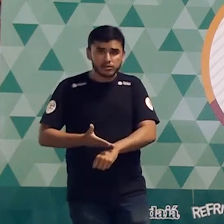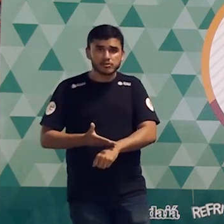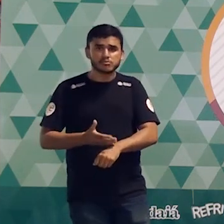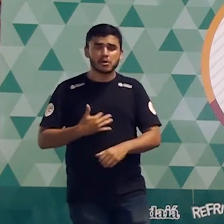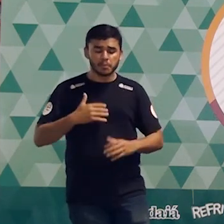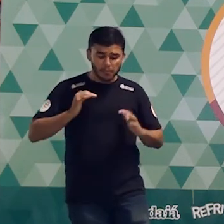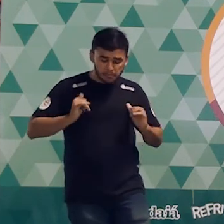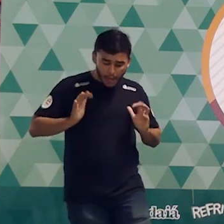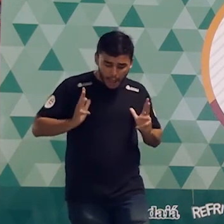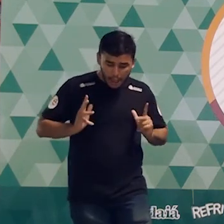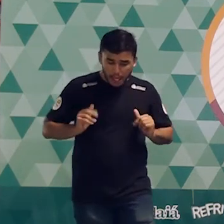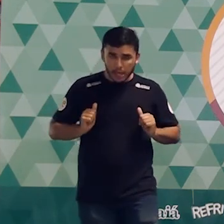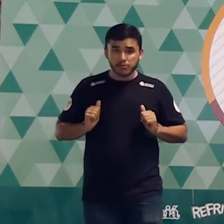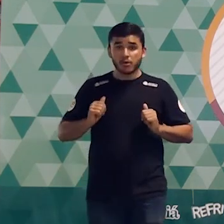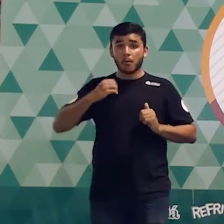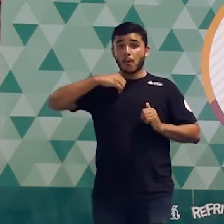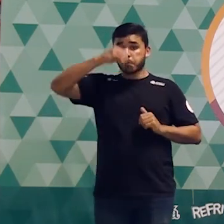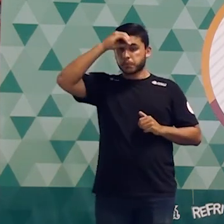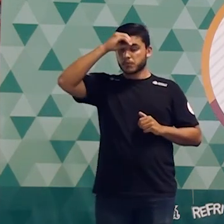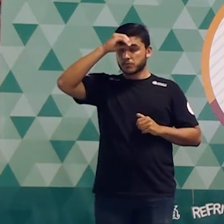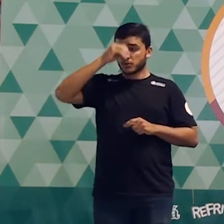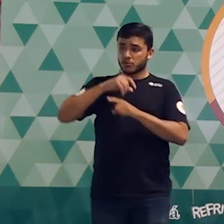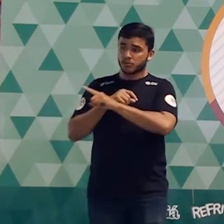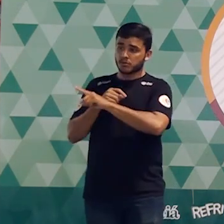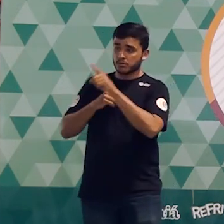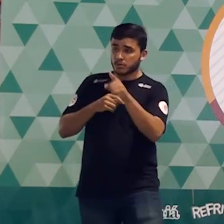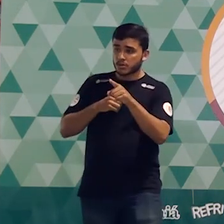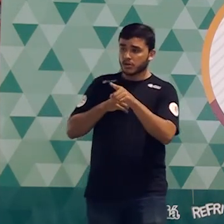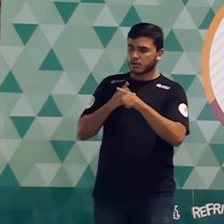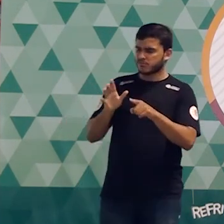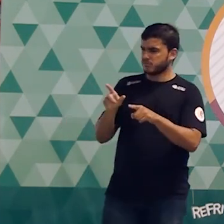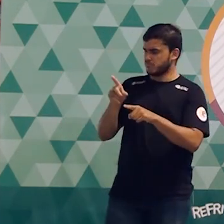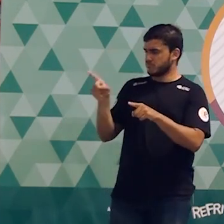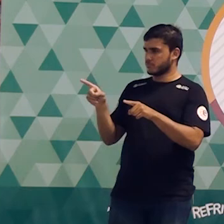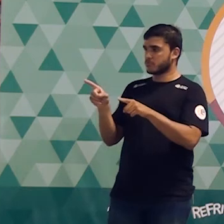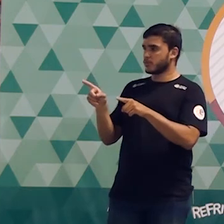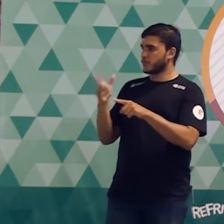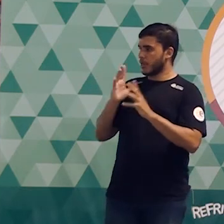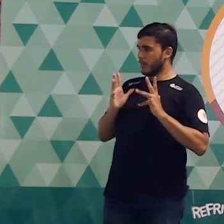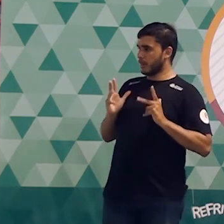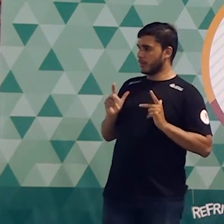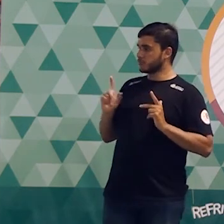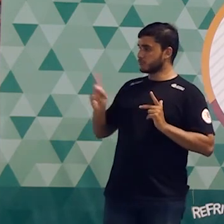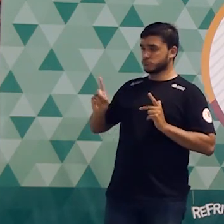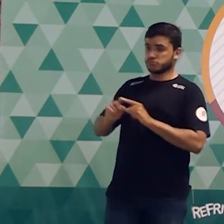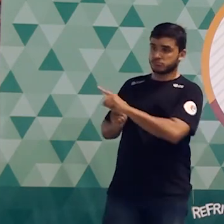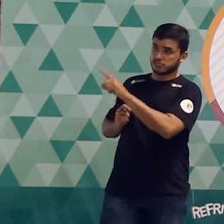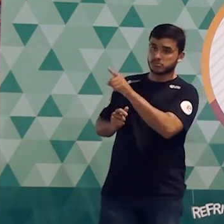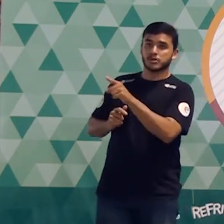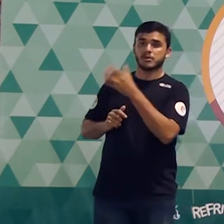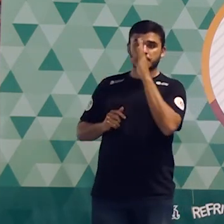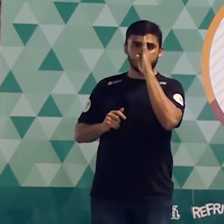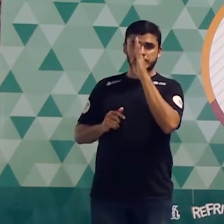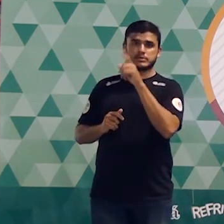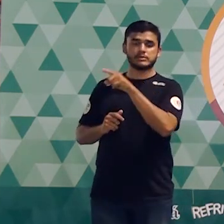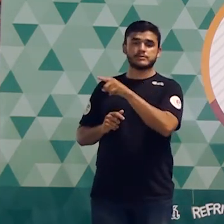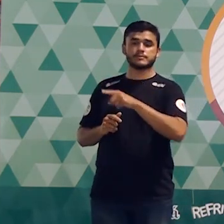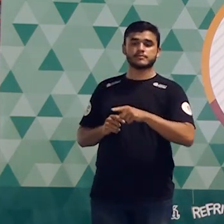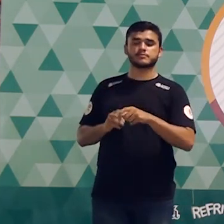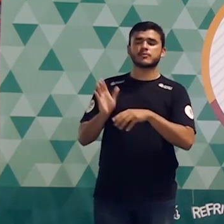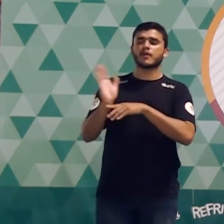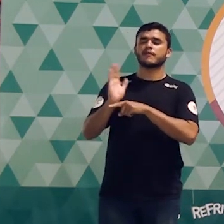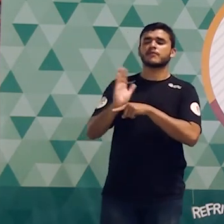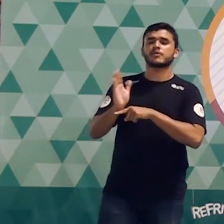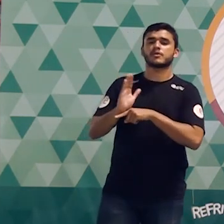experiente matava, tu imagine um médico inexperiente. Ninguém queria nem ver, certo? Vale ressaltar, se você tiver aí condição depois, assista